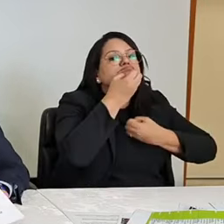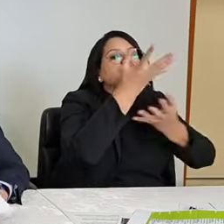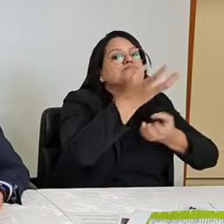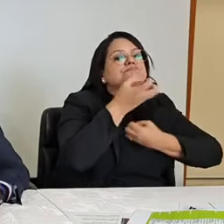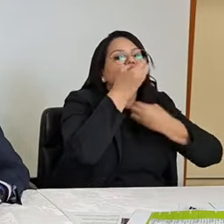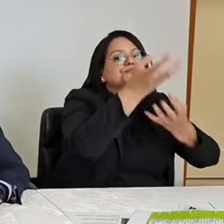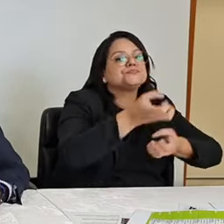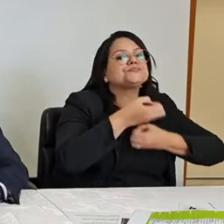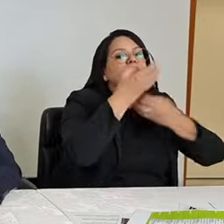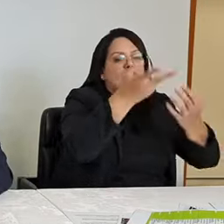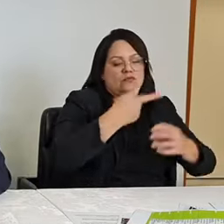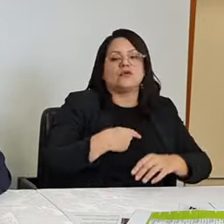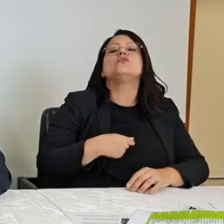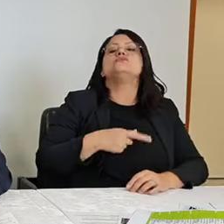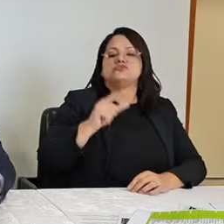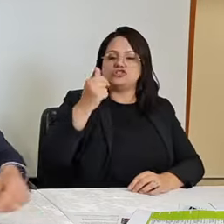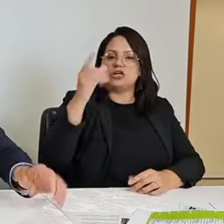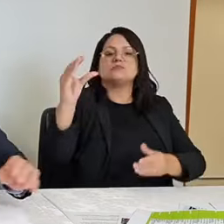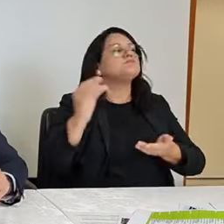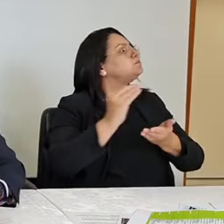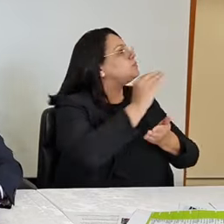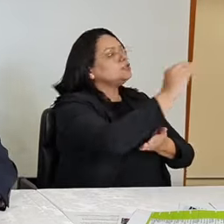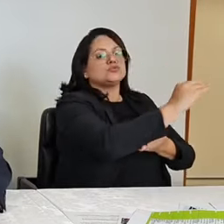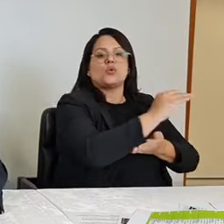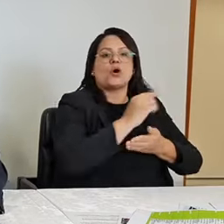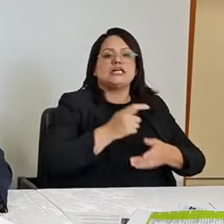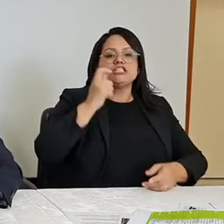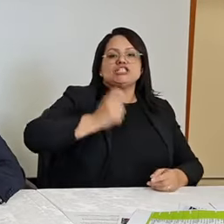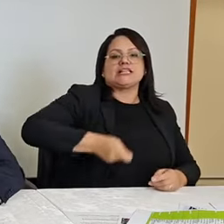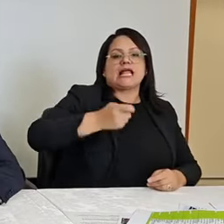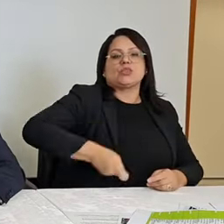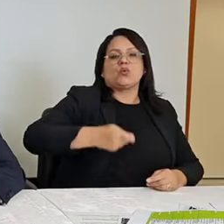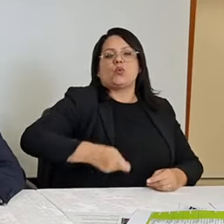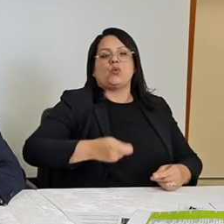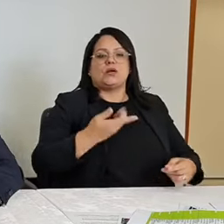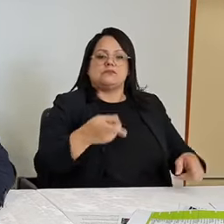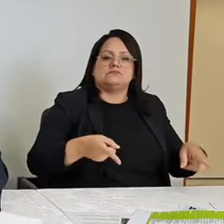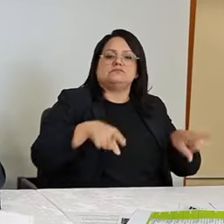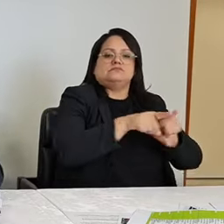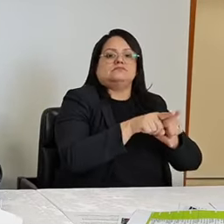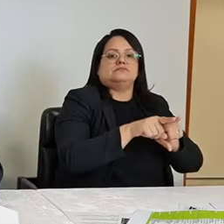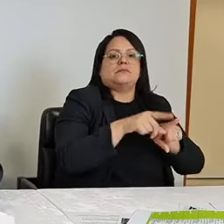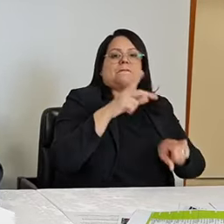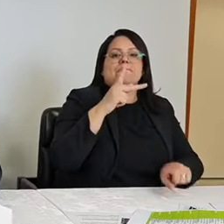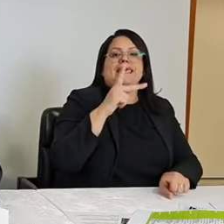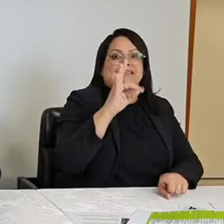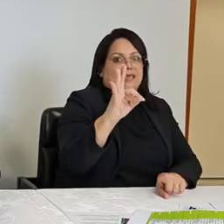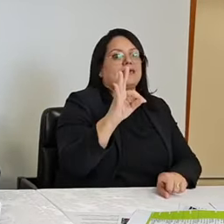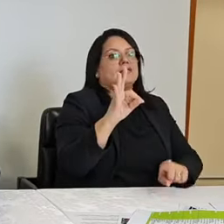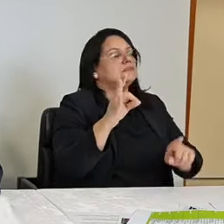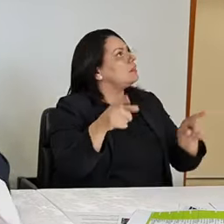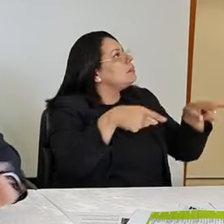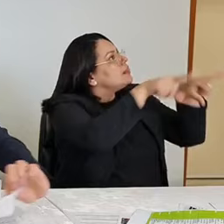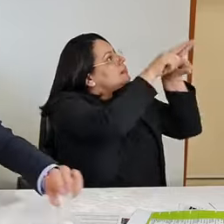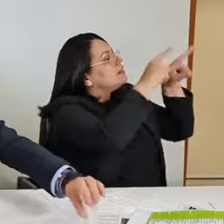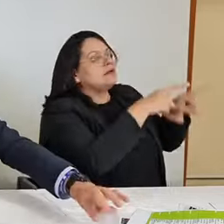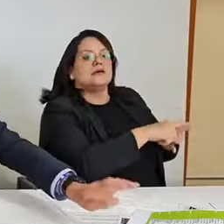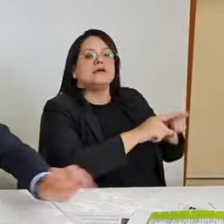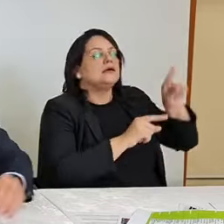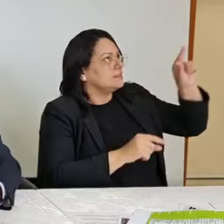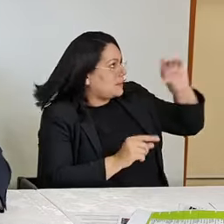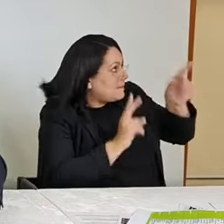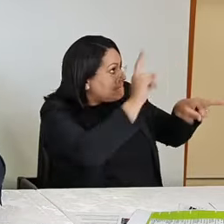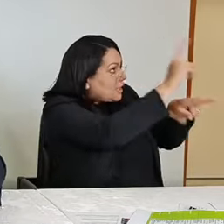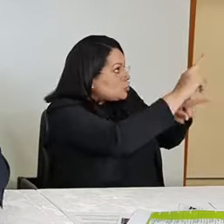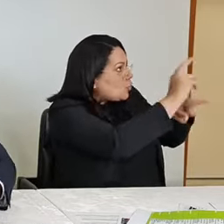escoados às ditaduras companheiras aí ao Partido dos Trabalhadores, o que já voltou para os cofres